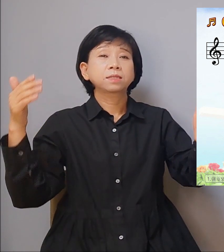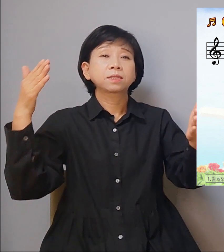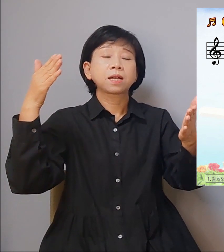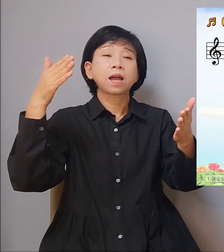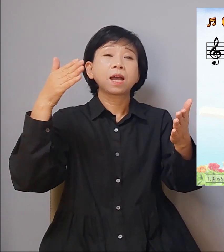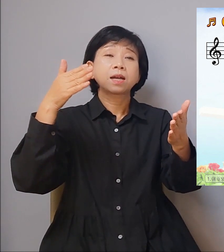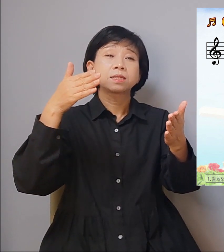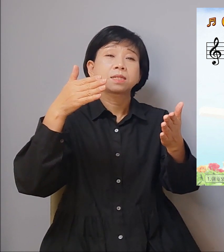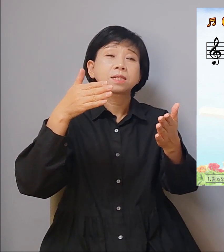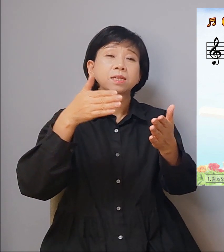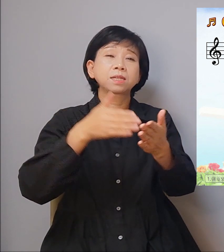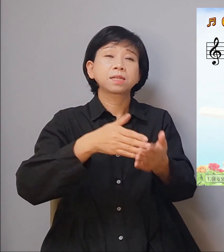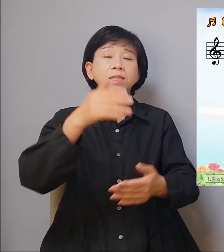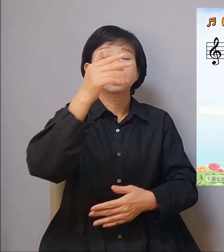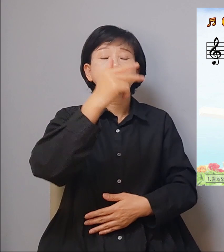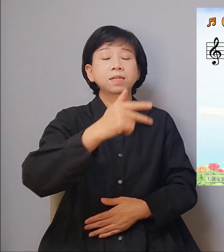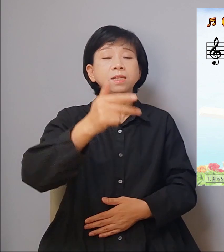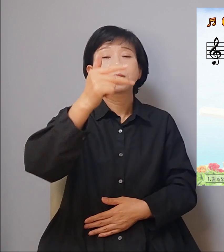땅 끝까지